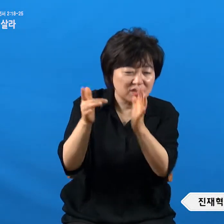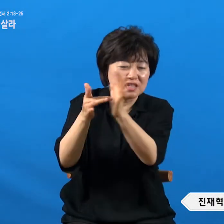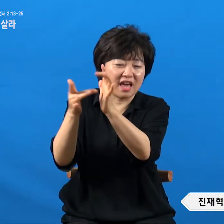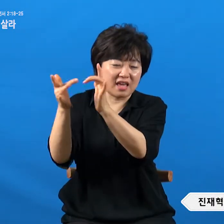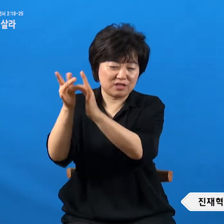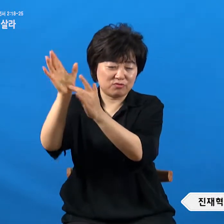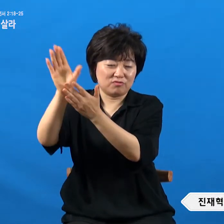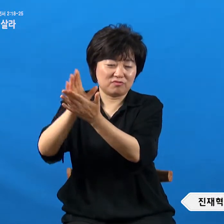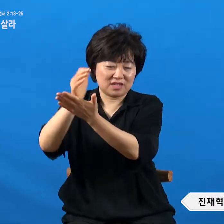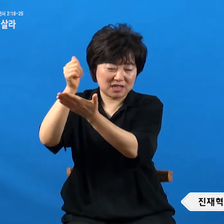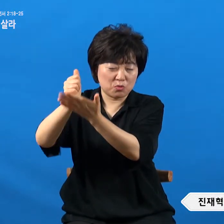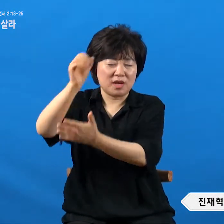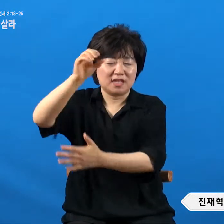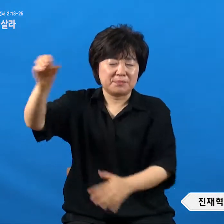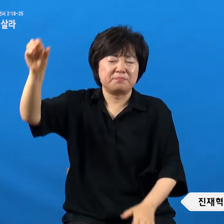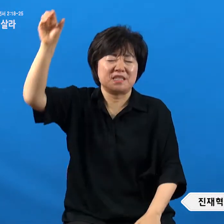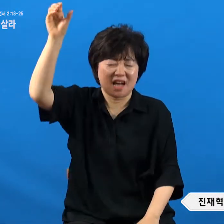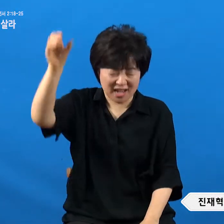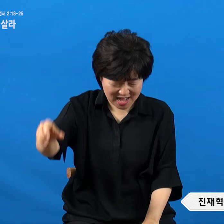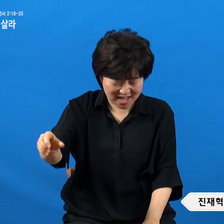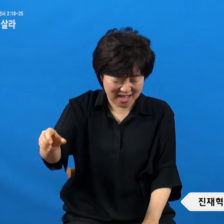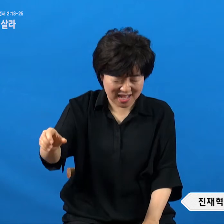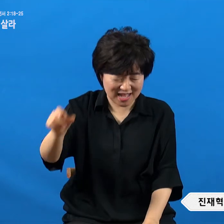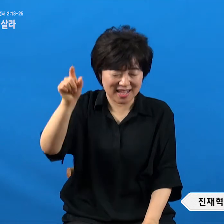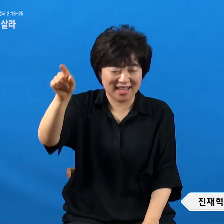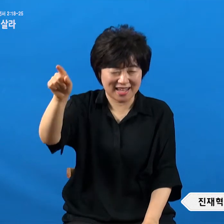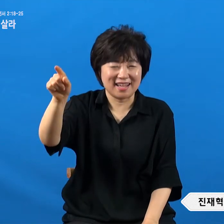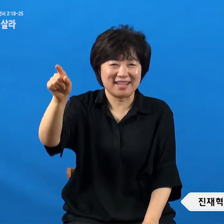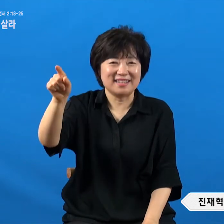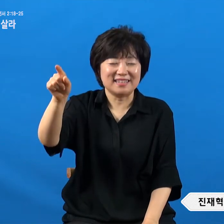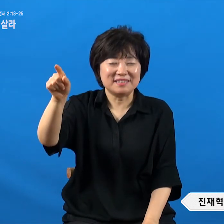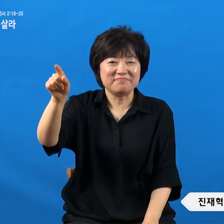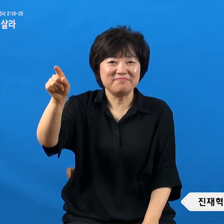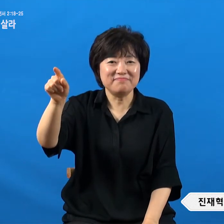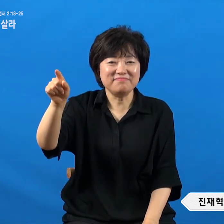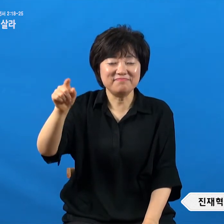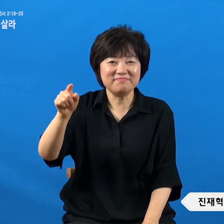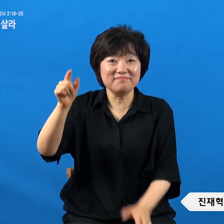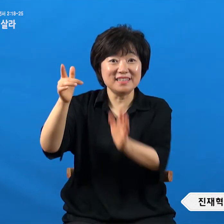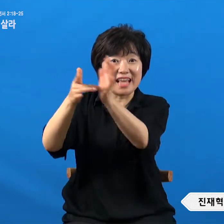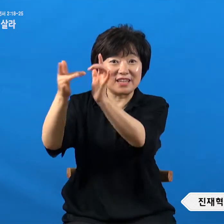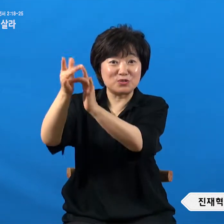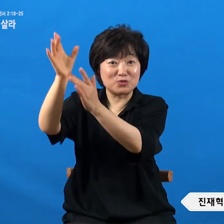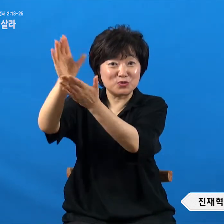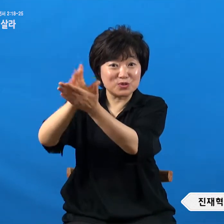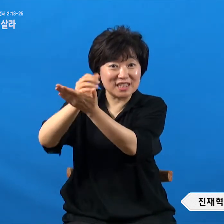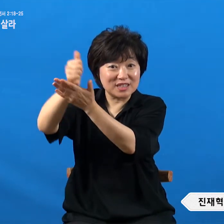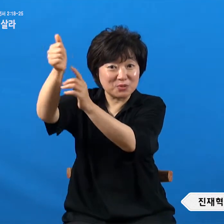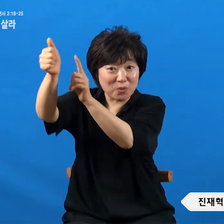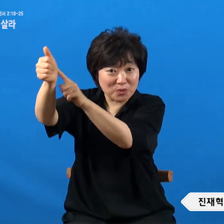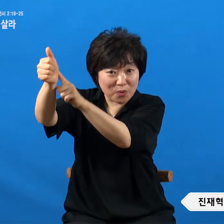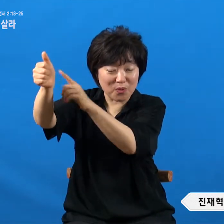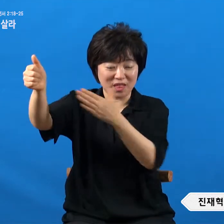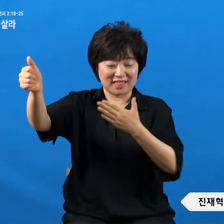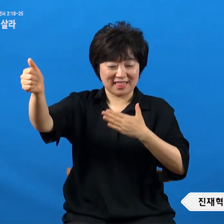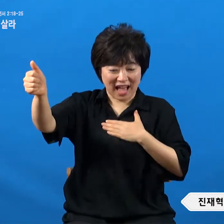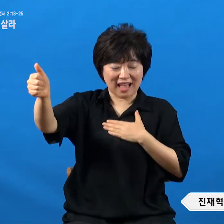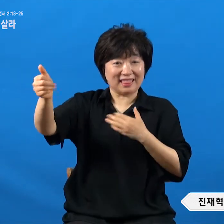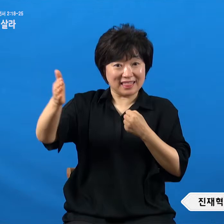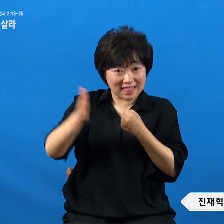십자가를 말씀하고 있음을 봅니다. 바로 그리스도도 너희를 위하여